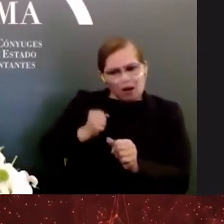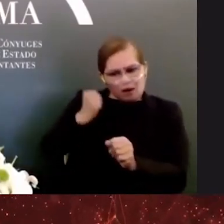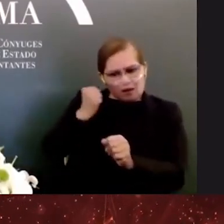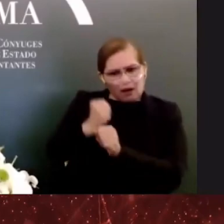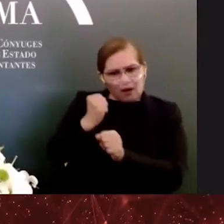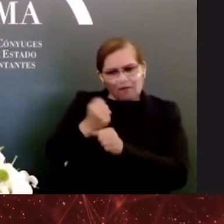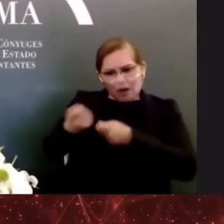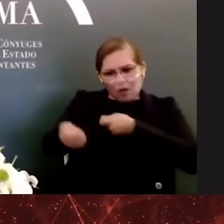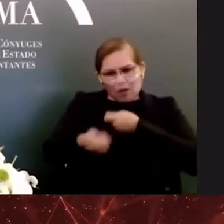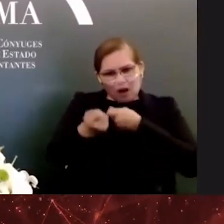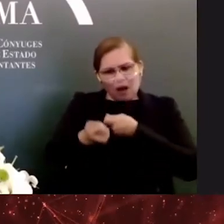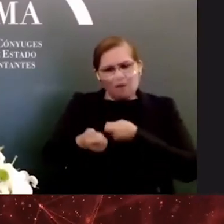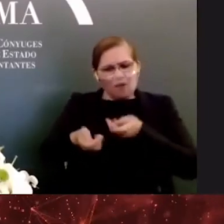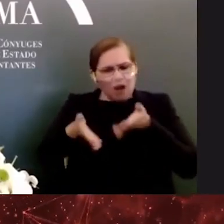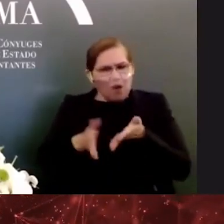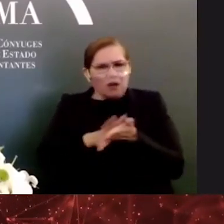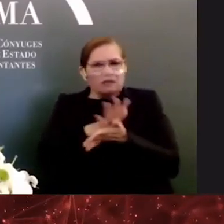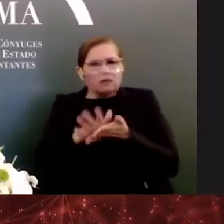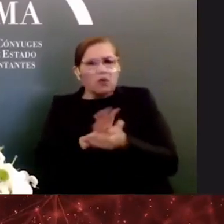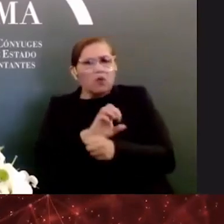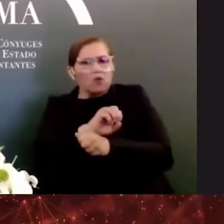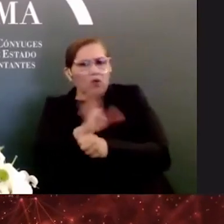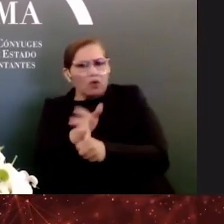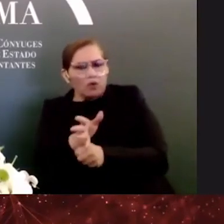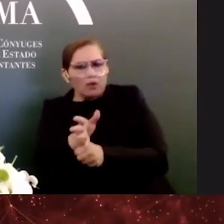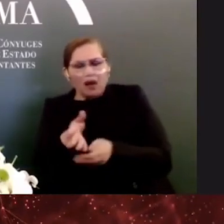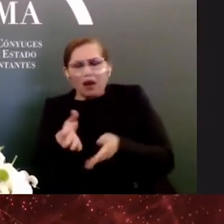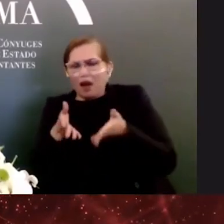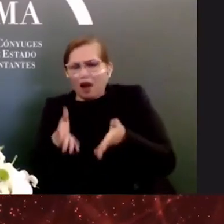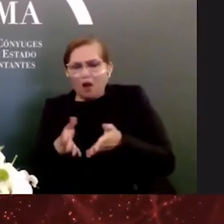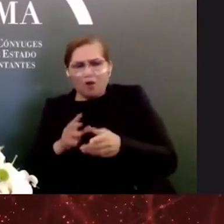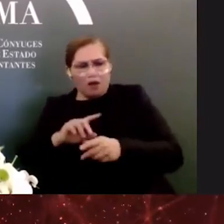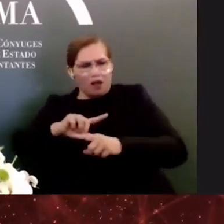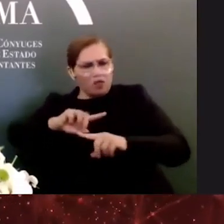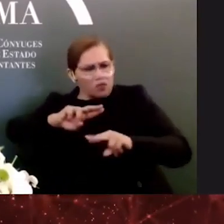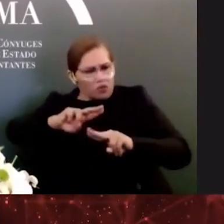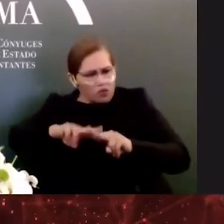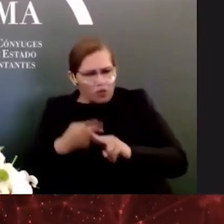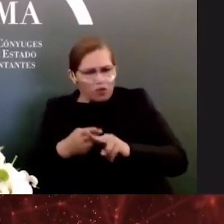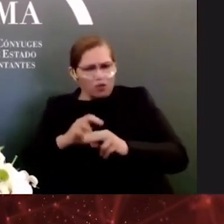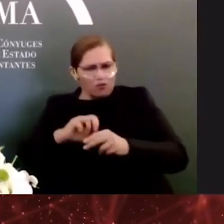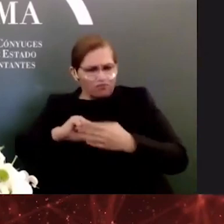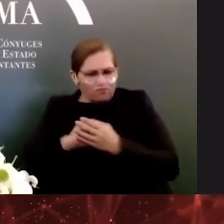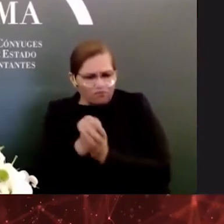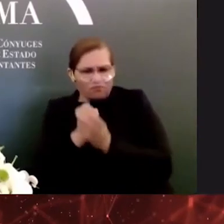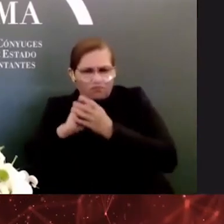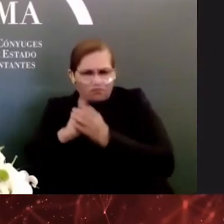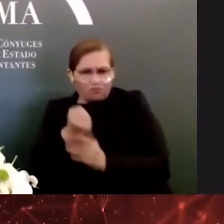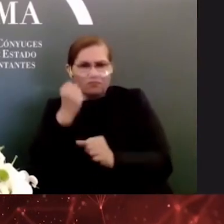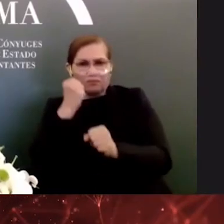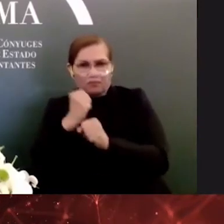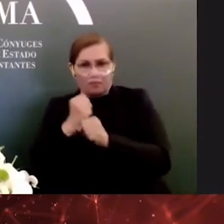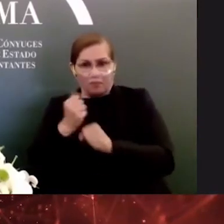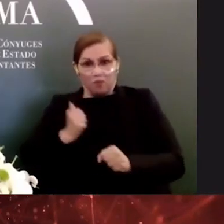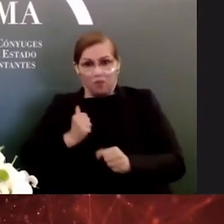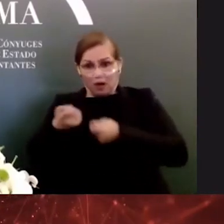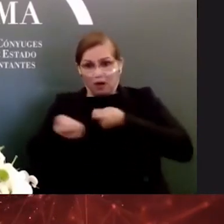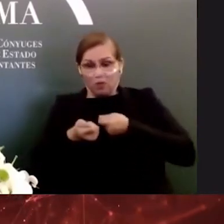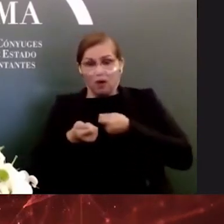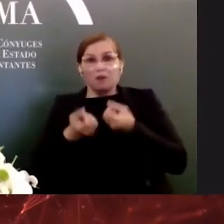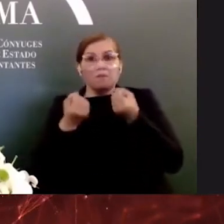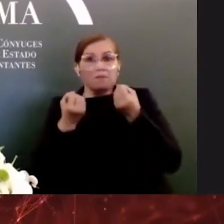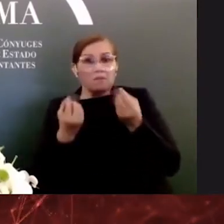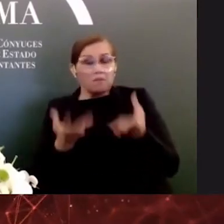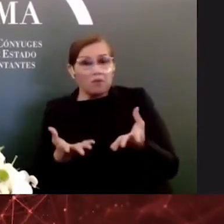rurales en la actual situación que han tenido que redoblar esfuerzos en sus actividades. Por todo